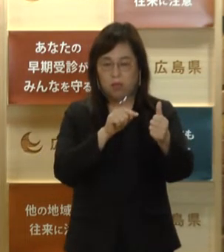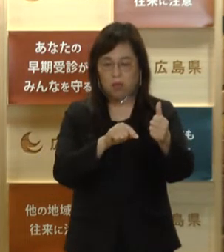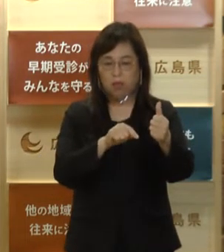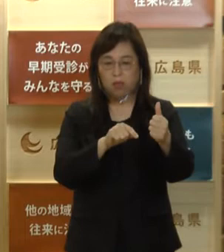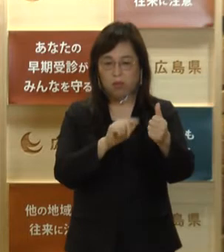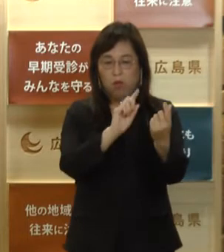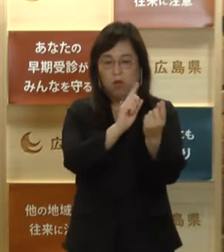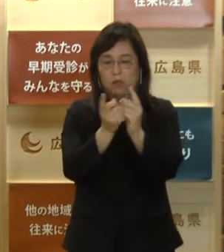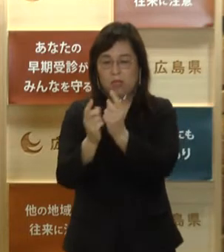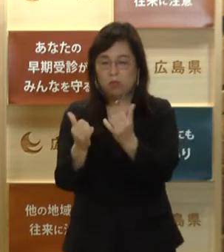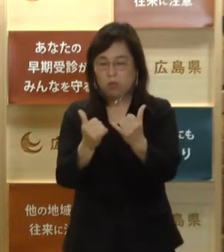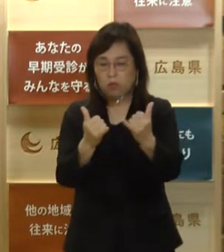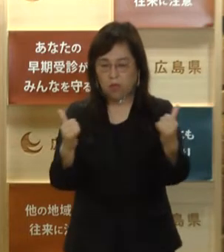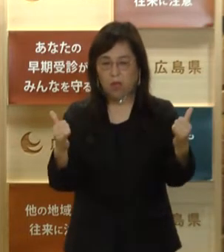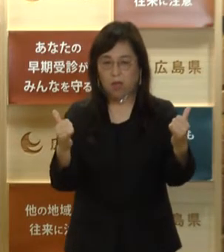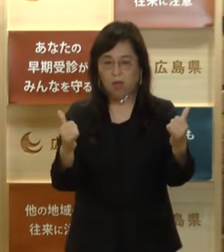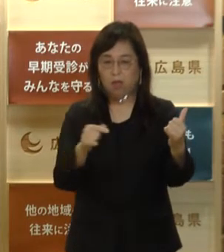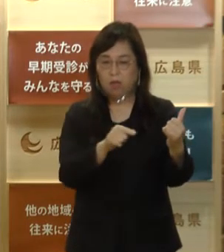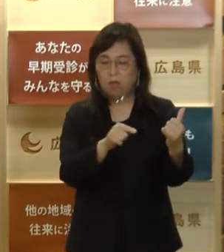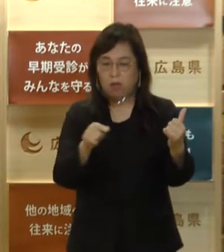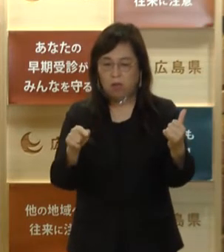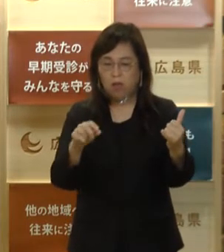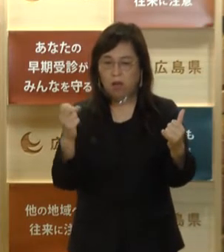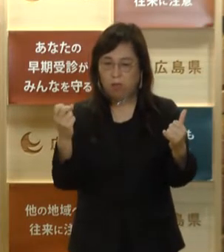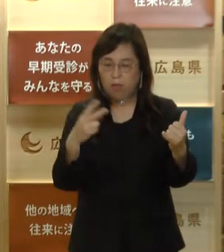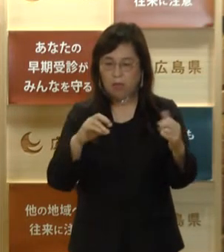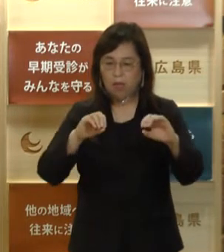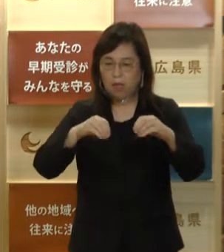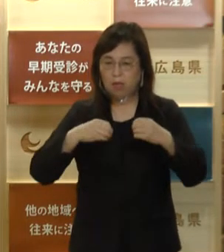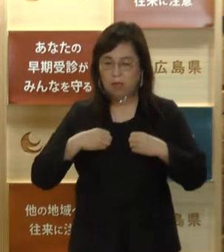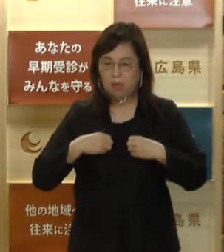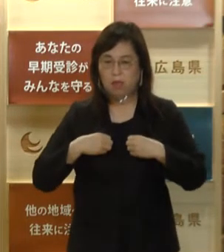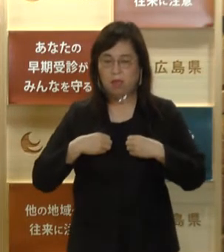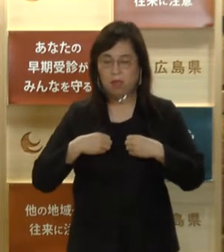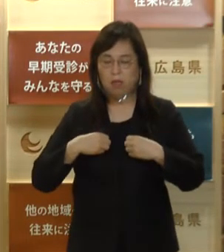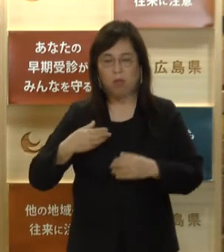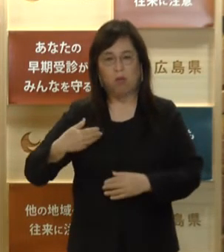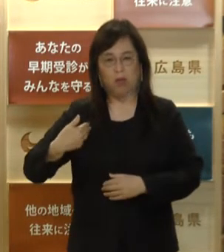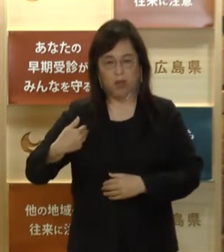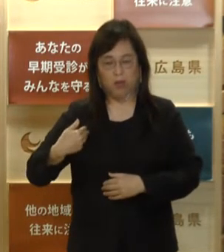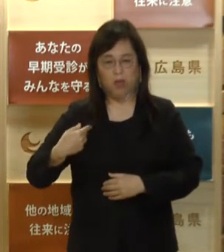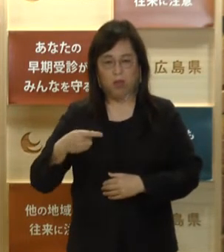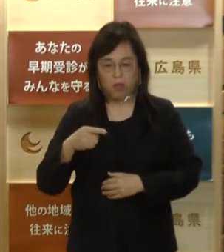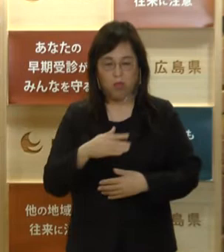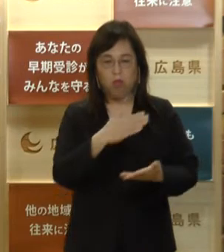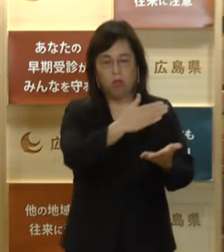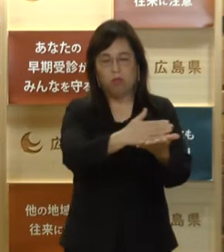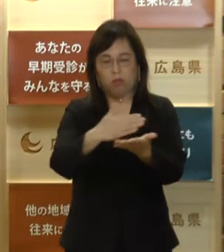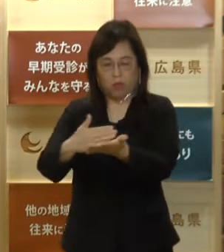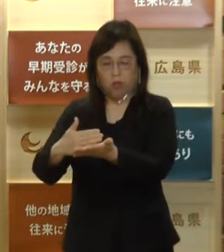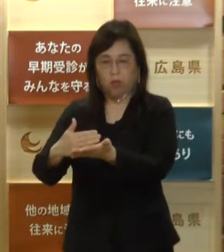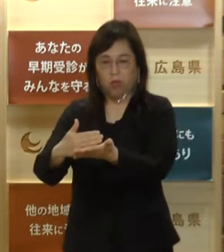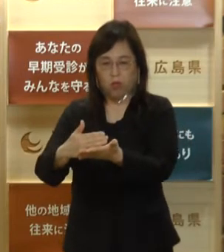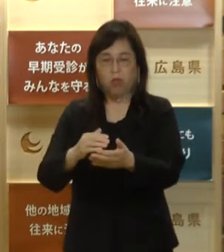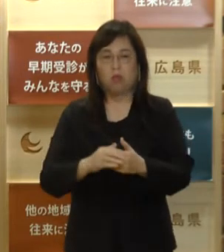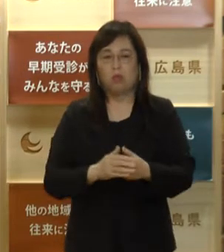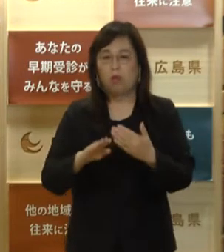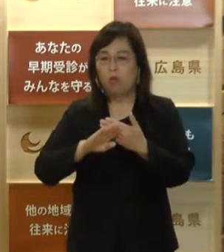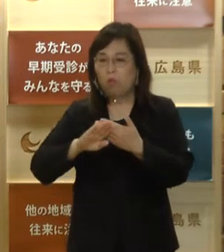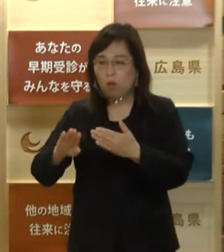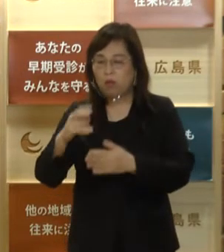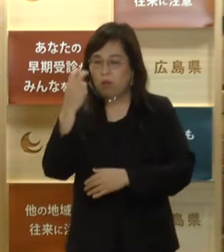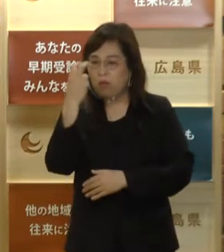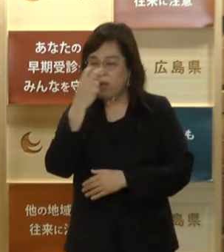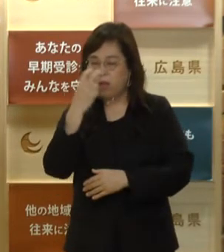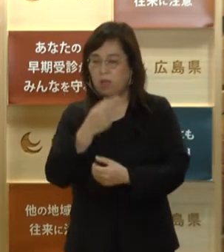やはり、陽性になる確率が高いということで、これはしっかりと確保した上で、その他の検査